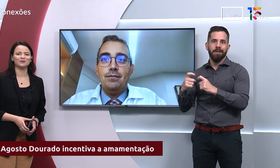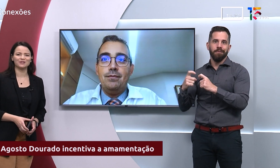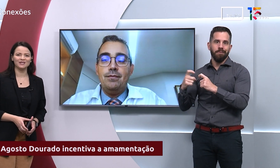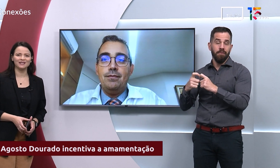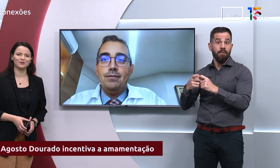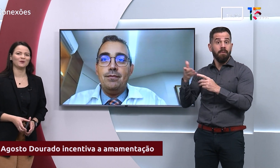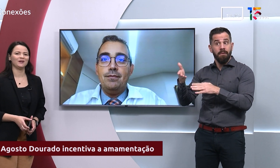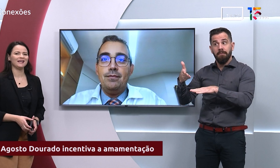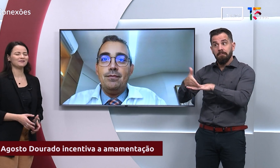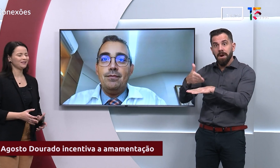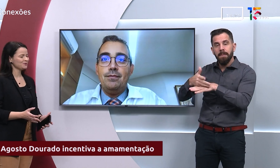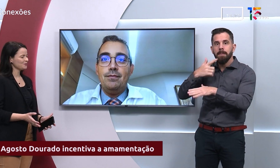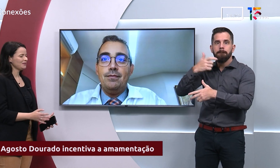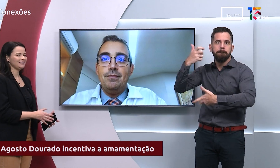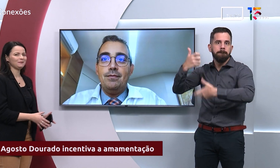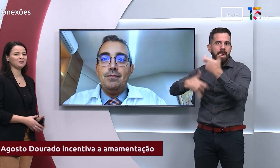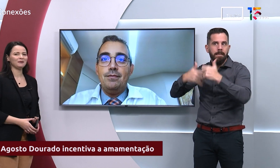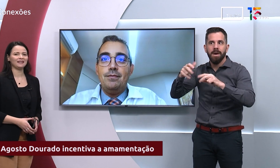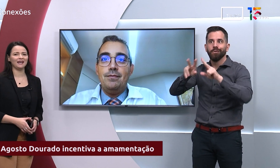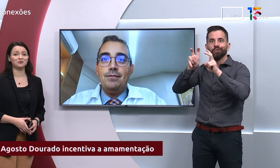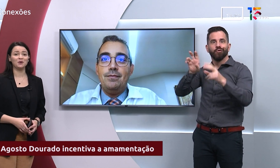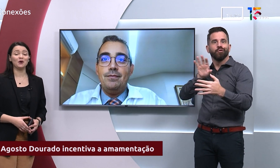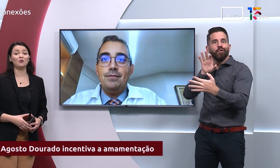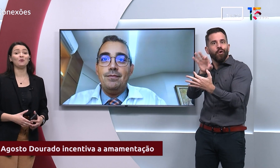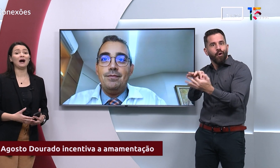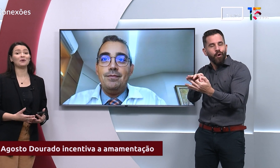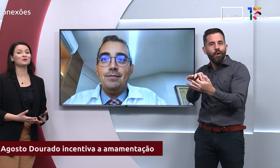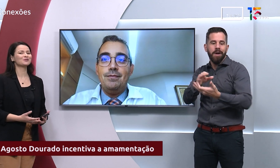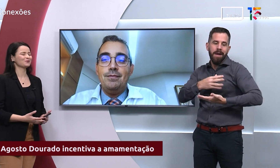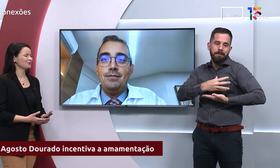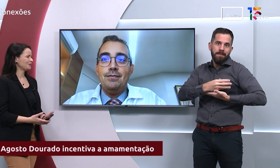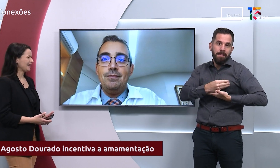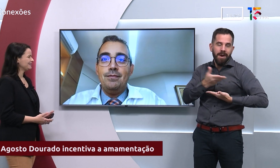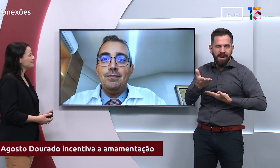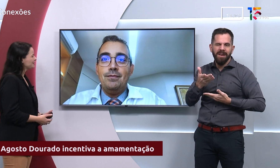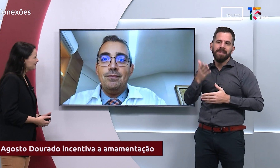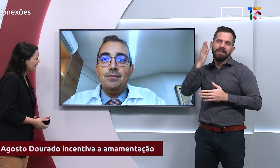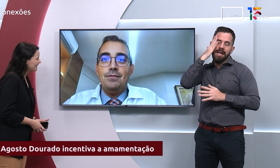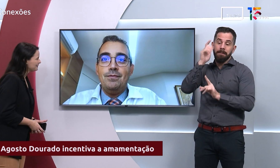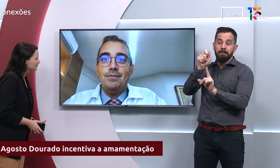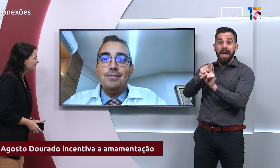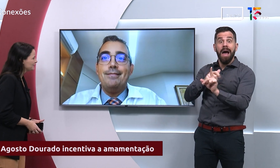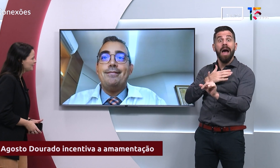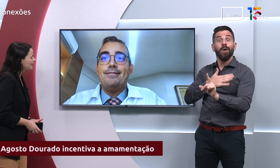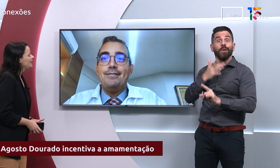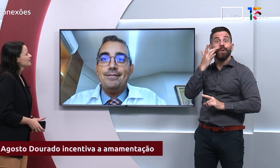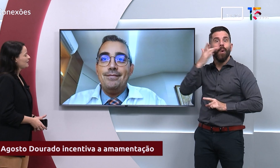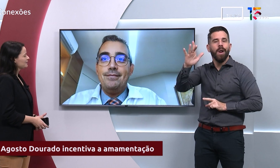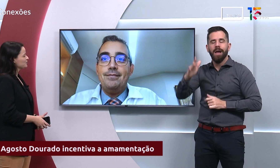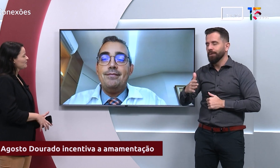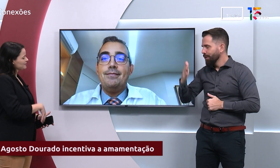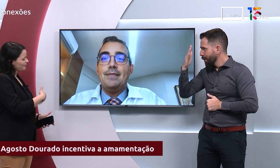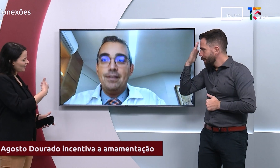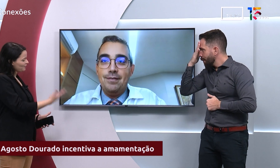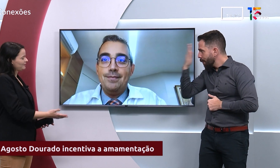Brasileira de Mastologia, Regional Goiás, falando sobre o aleitamento materno, o agosto dourado. Muito obrigada, viu, doutor? Espero que a gente possa falar